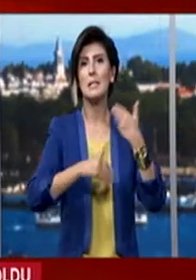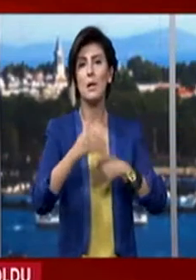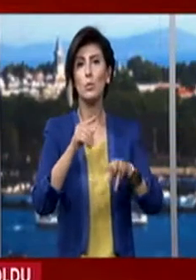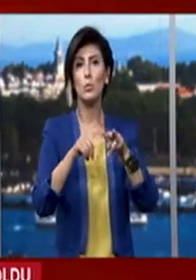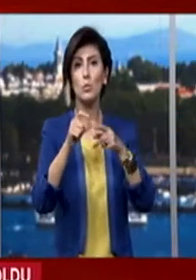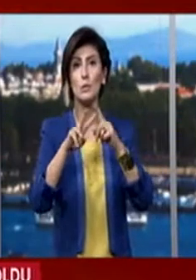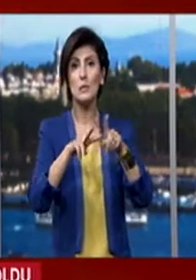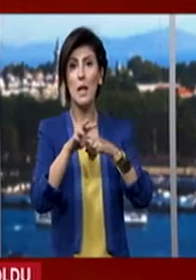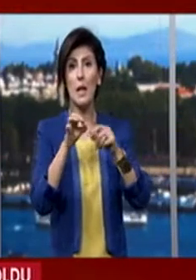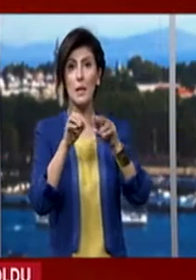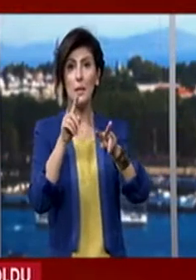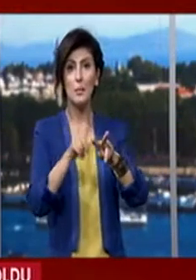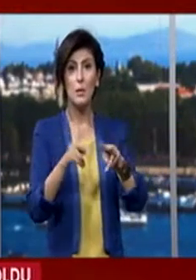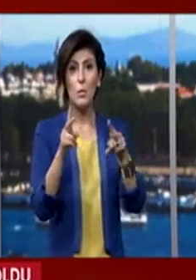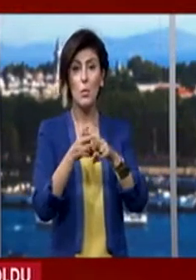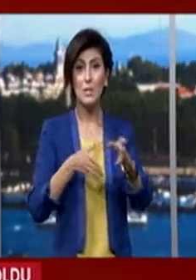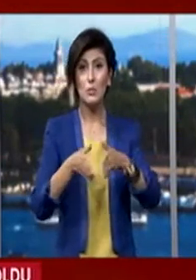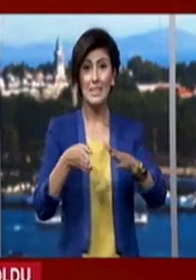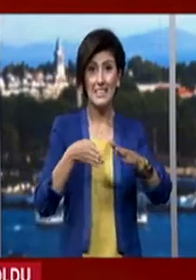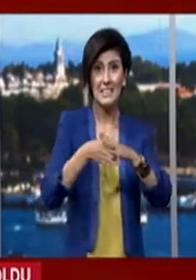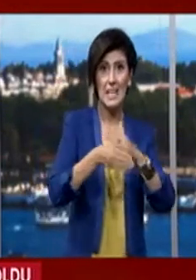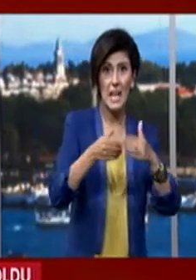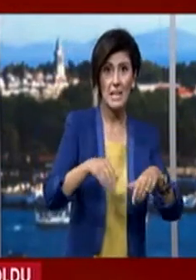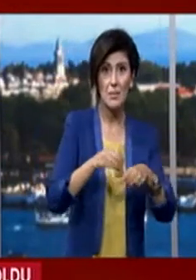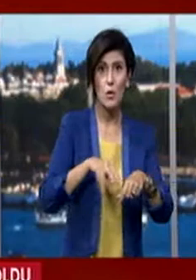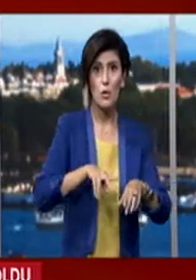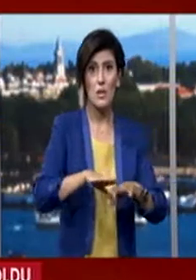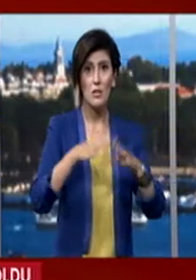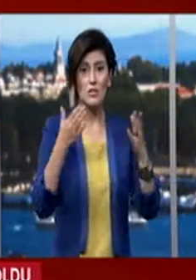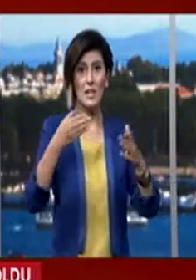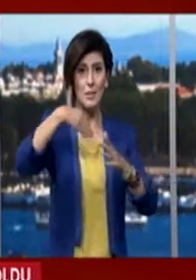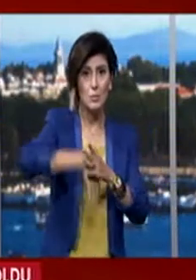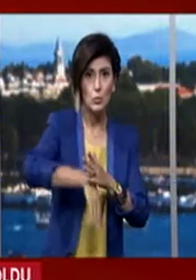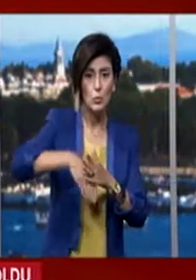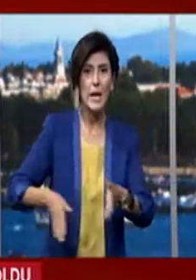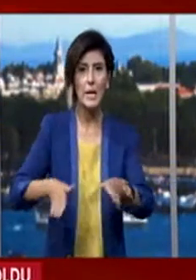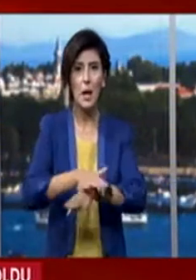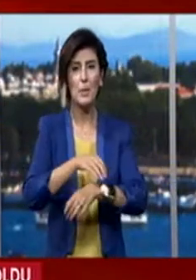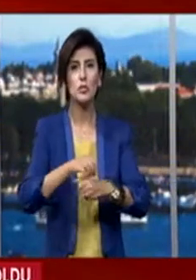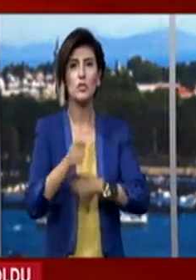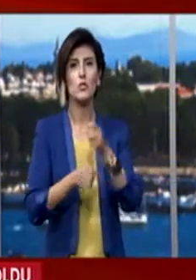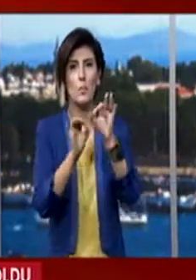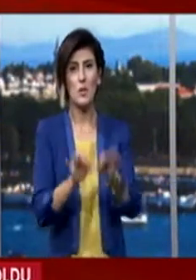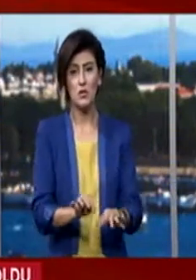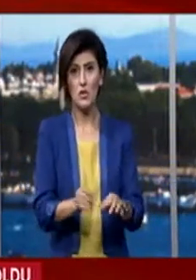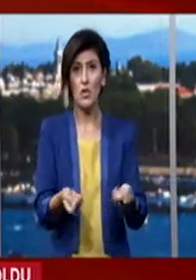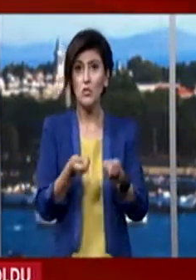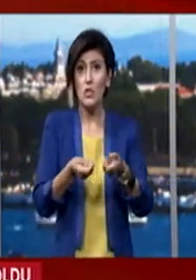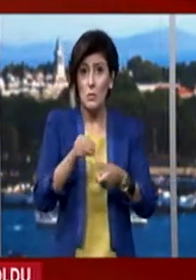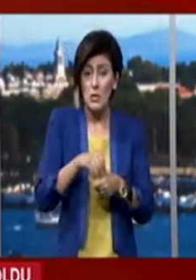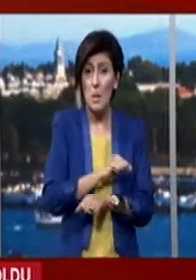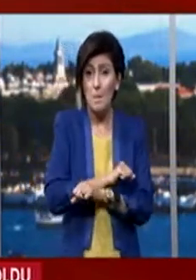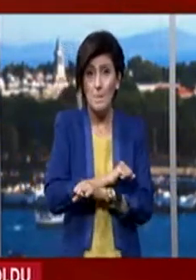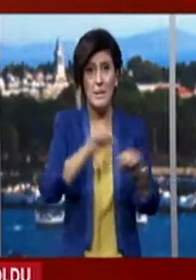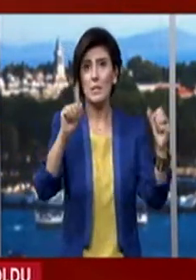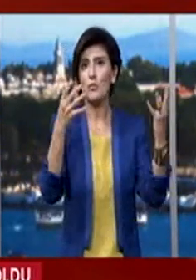Nusaybin'de polisin sokaklara girişini engellemek için yola açılan hendeklerin kapatılması amacıyla çalışma başlatıldı. Çalışma sırasında